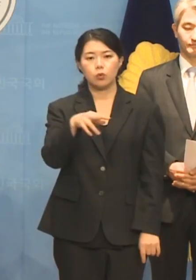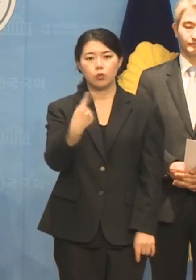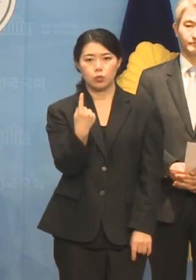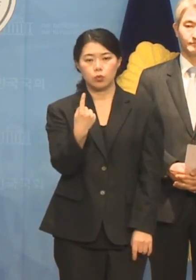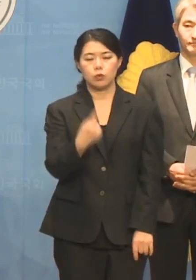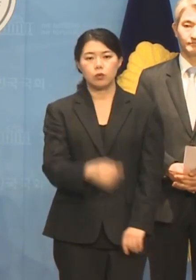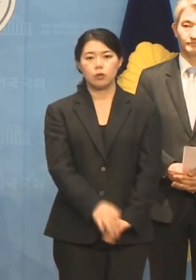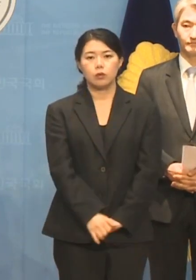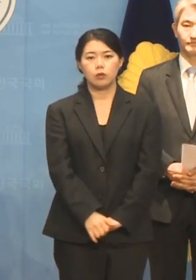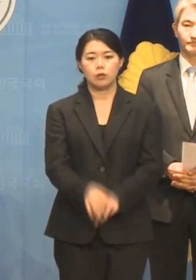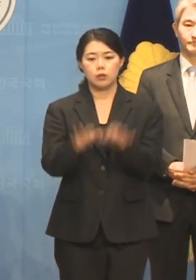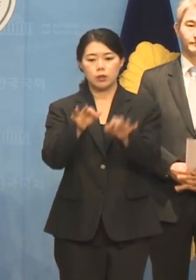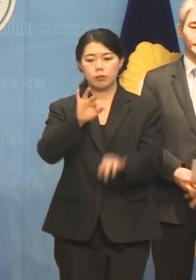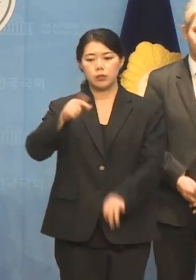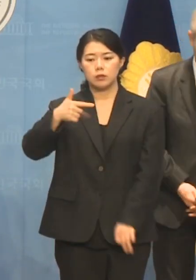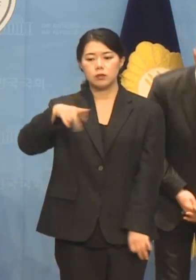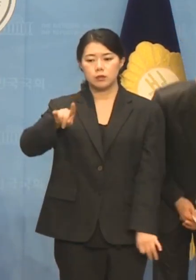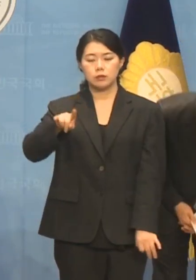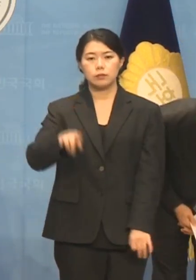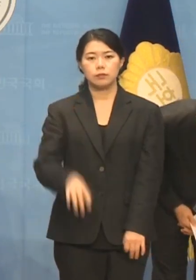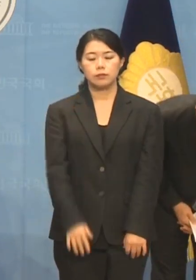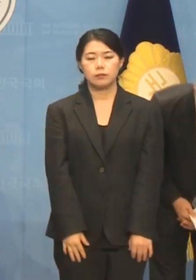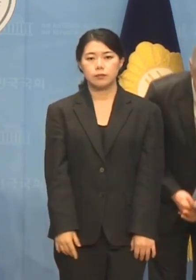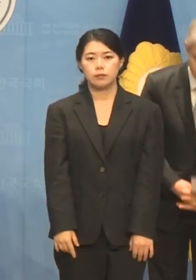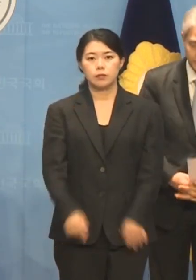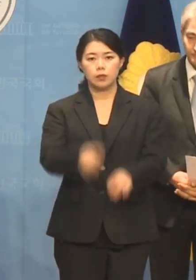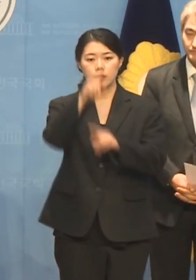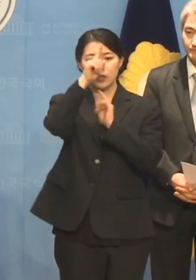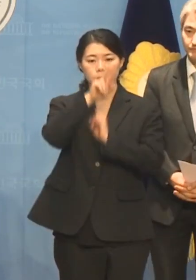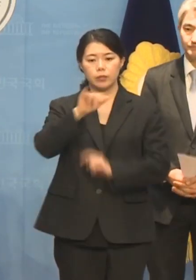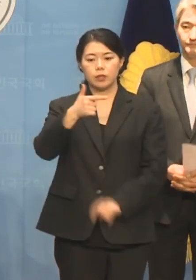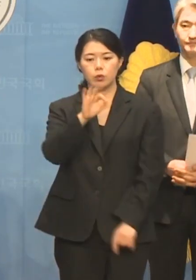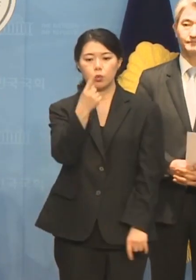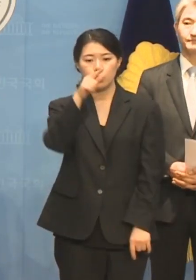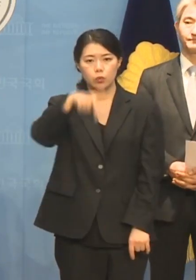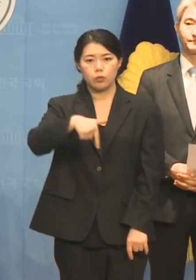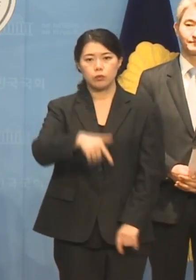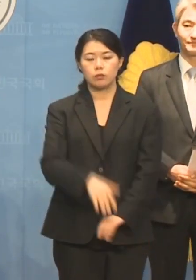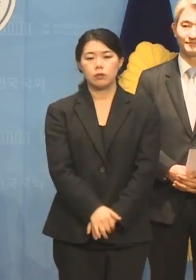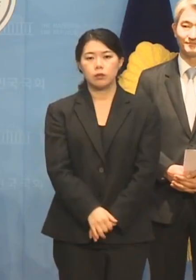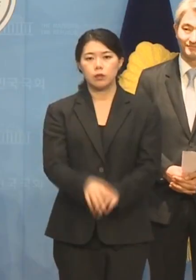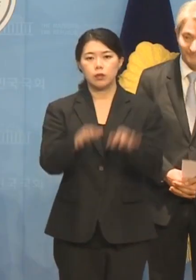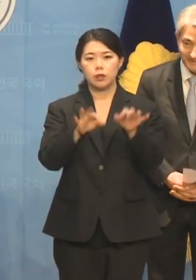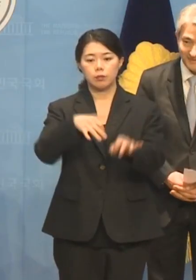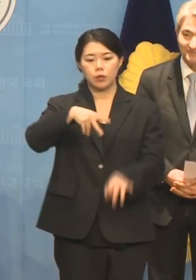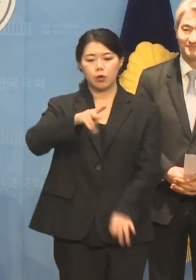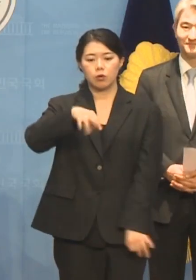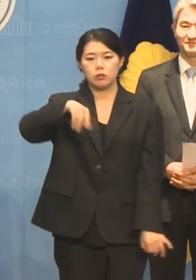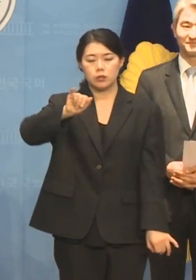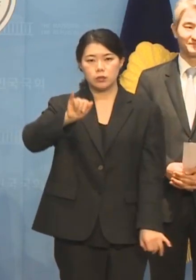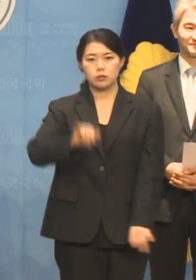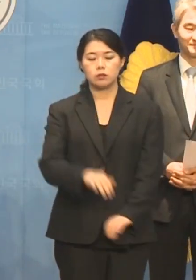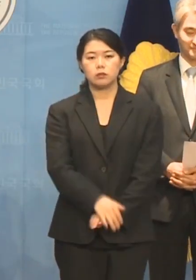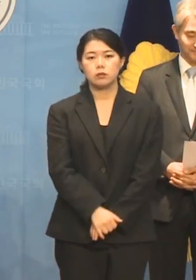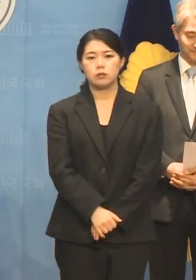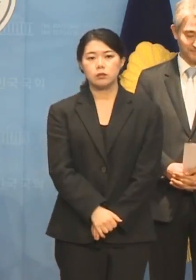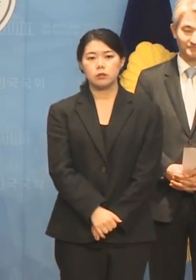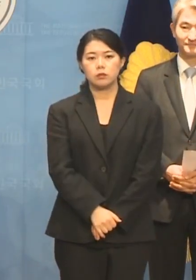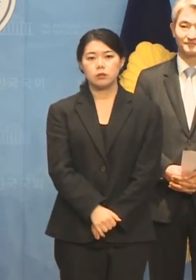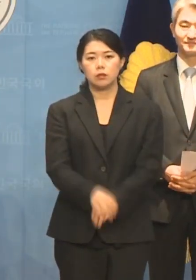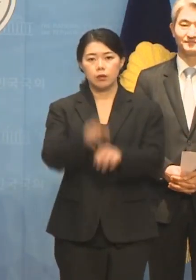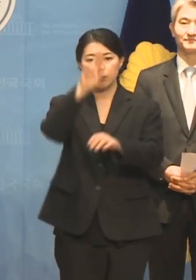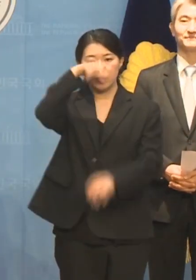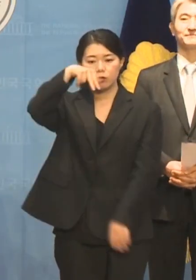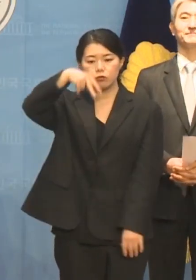오셨습니다. 김인재 시의원님 오셨습니다. 이민옥 시의원님 오셨습니다. 김경 시의원님 오셨습니다.